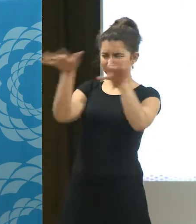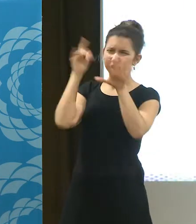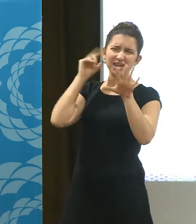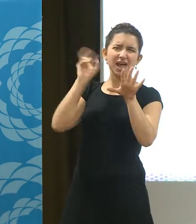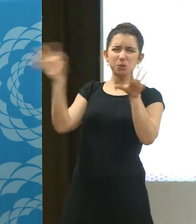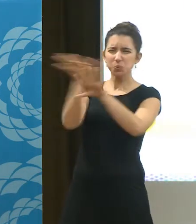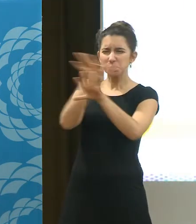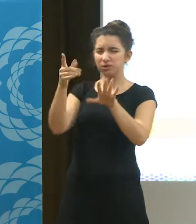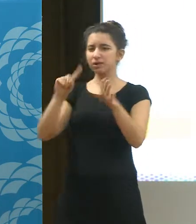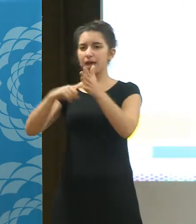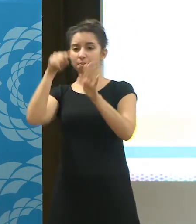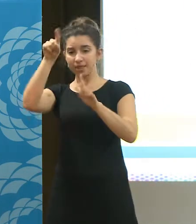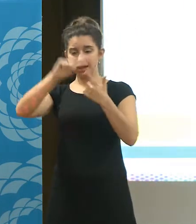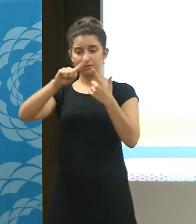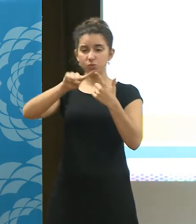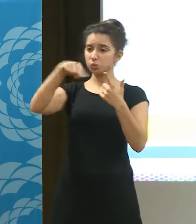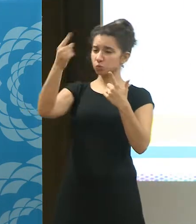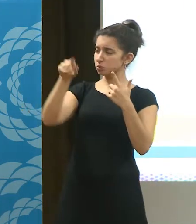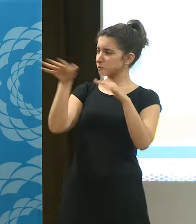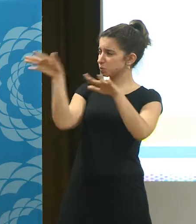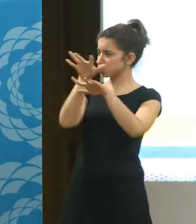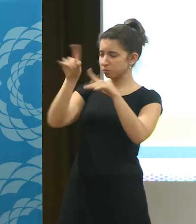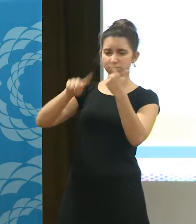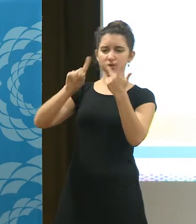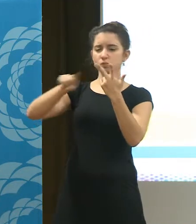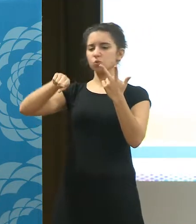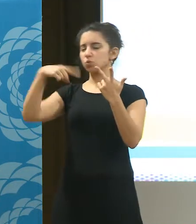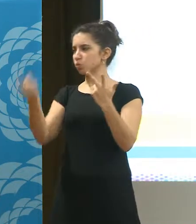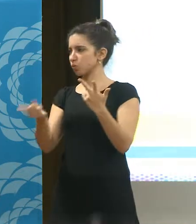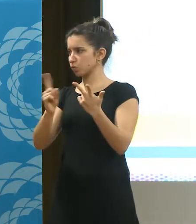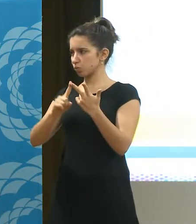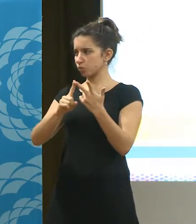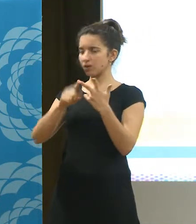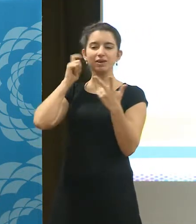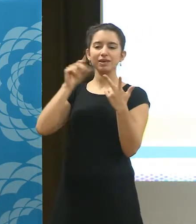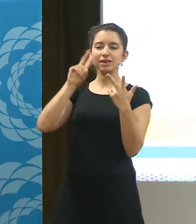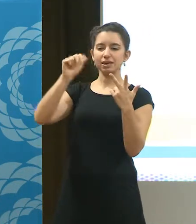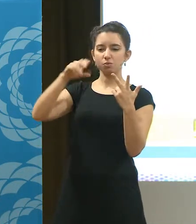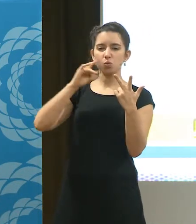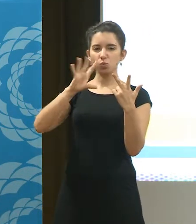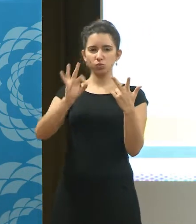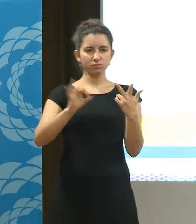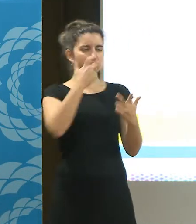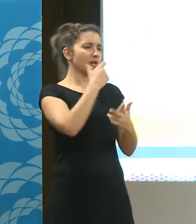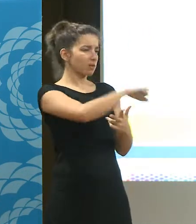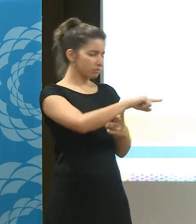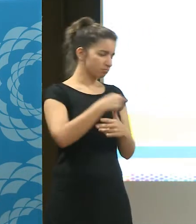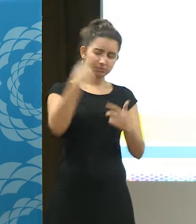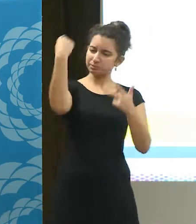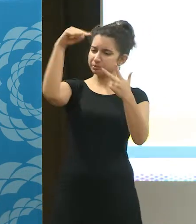hablando en Córdoba Capital, nosotros en Barrio San Vicente. Estoy hablando en Canal Giramundo en Mendoza.